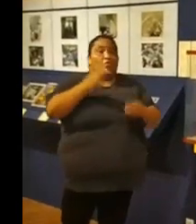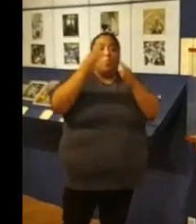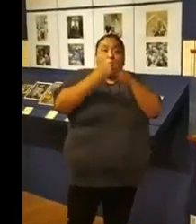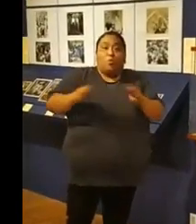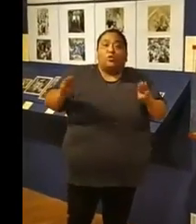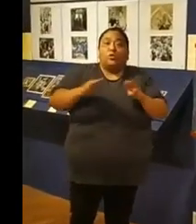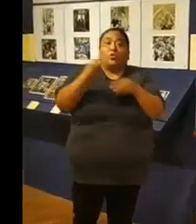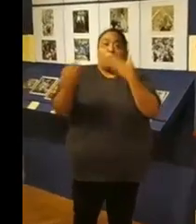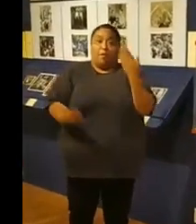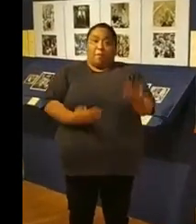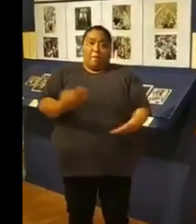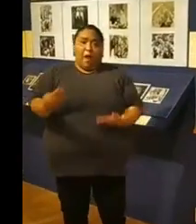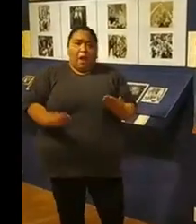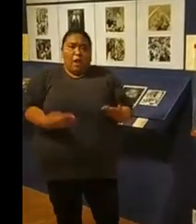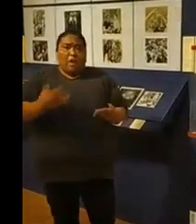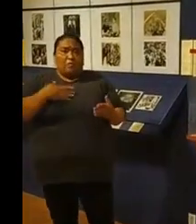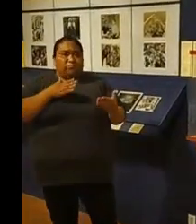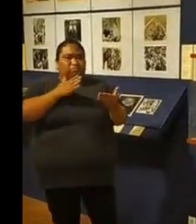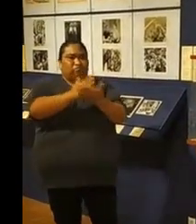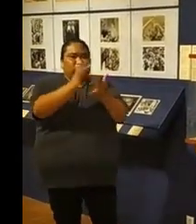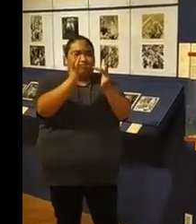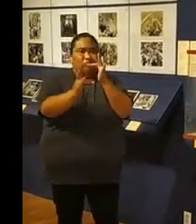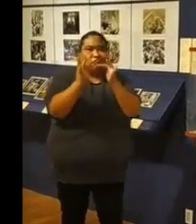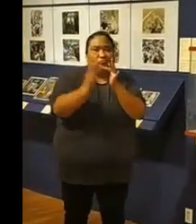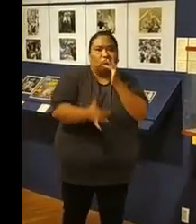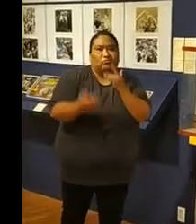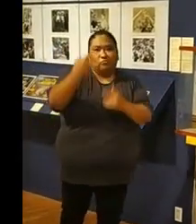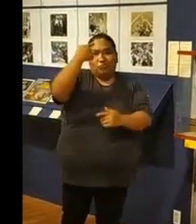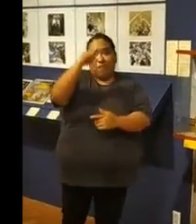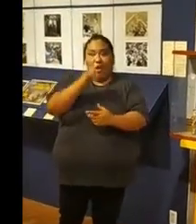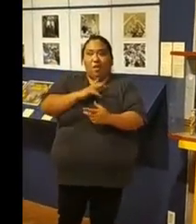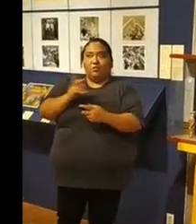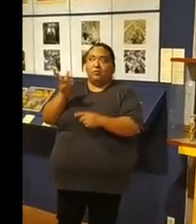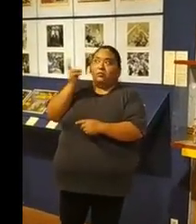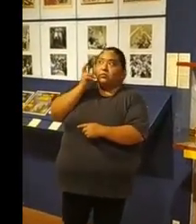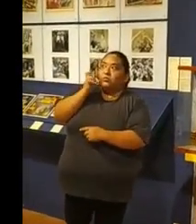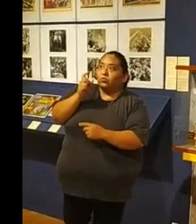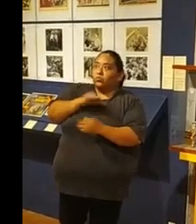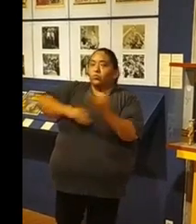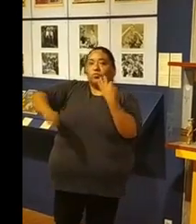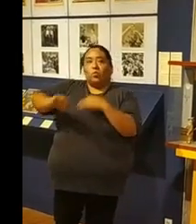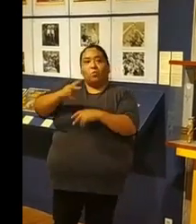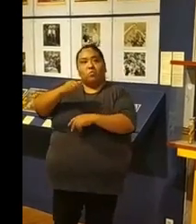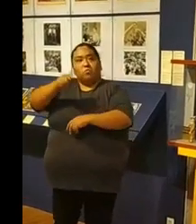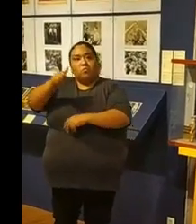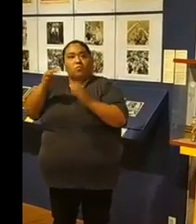y se interrumpía para poder escuchar a Cantinflas, que nos hablaba un poco.